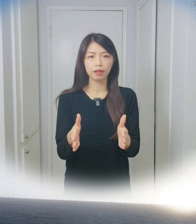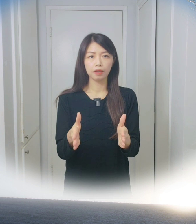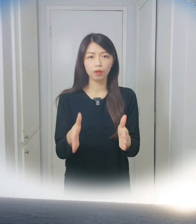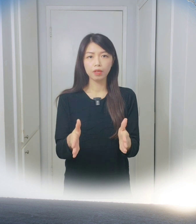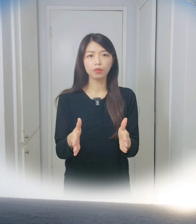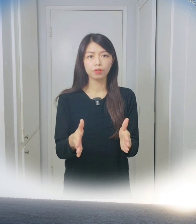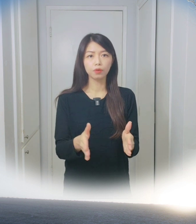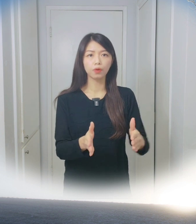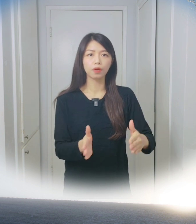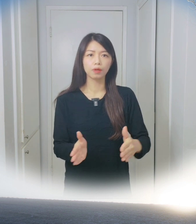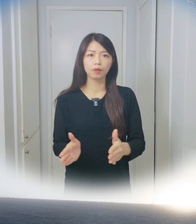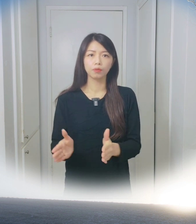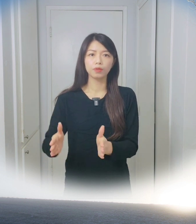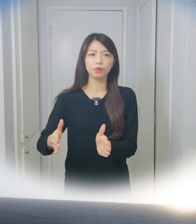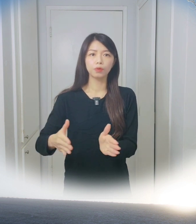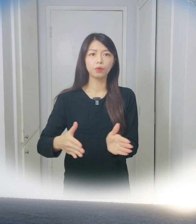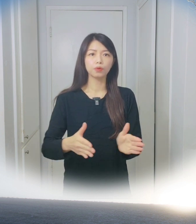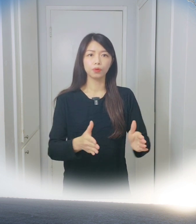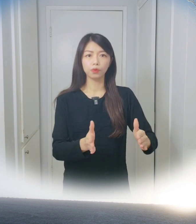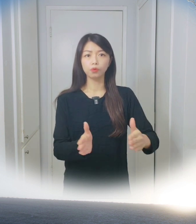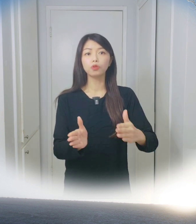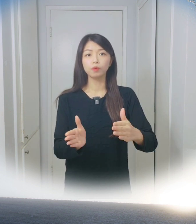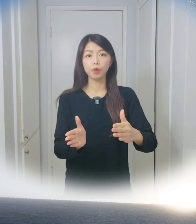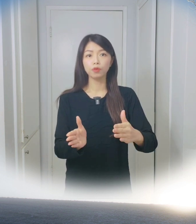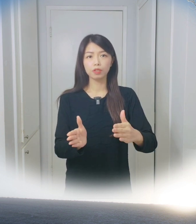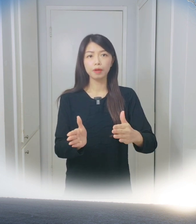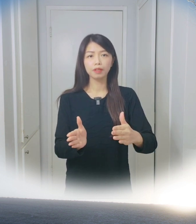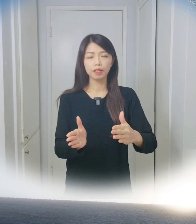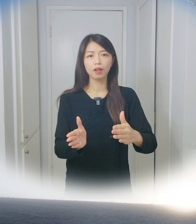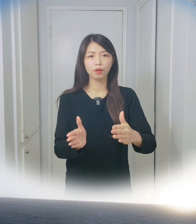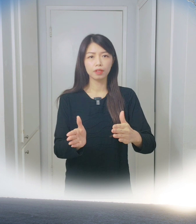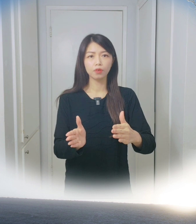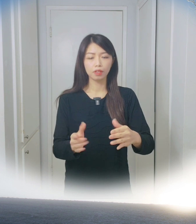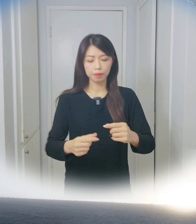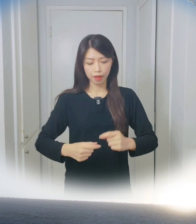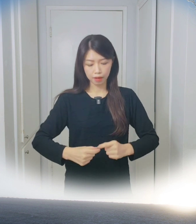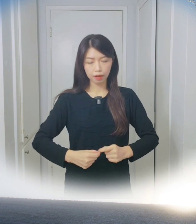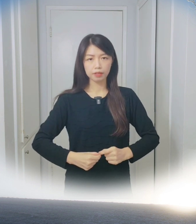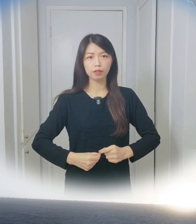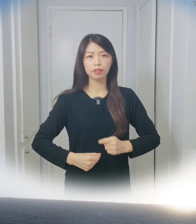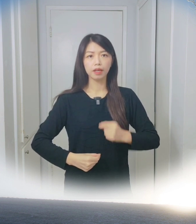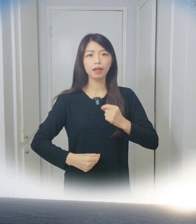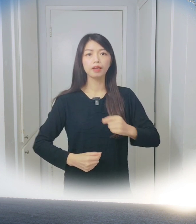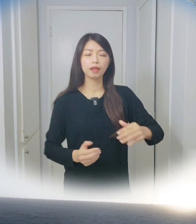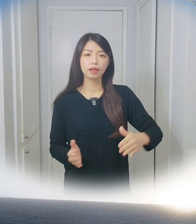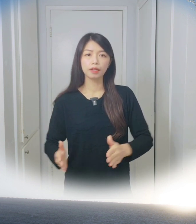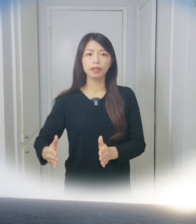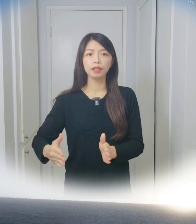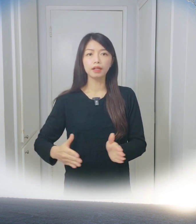향하게 이렇게 세워주시고 왼쪽으로 오른쪽으로 구불구불 표현해 주시면 길이라고 하는 뜻의 수어가 됩니다. 그래서